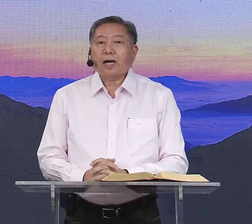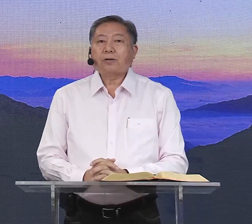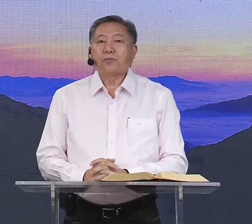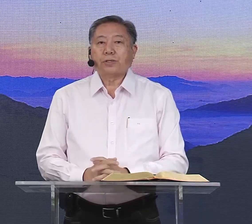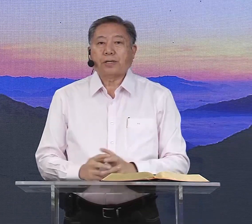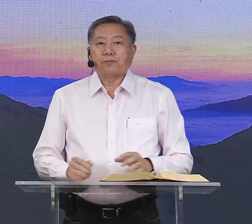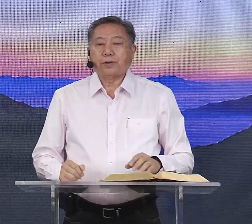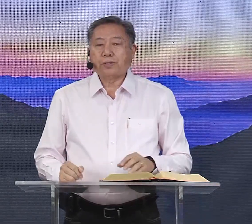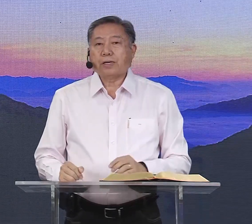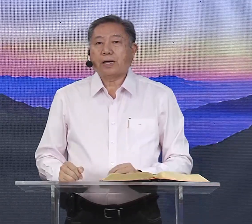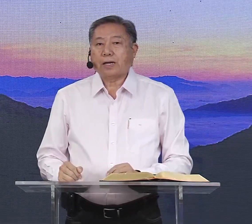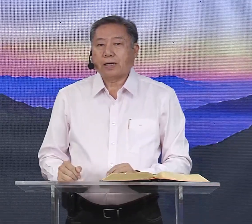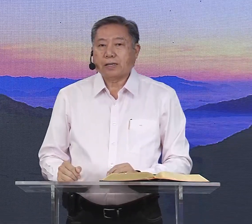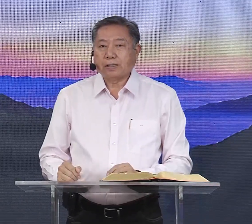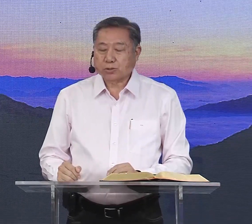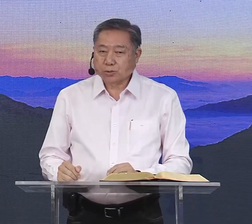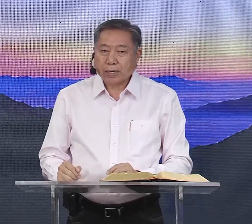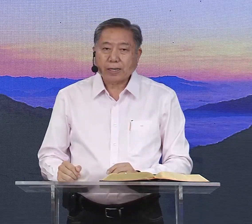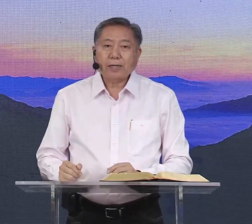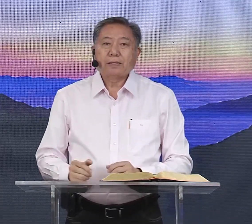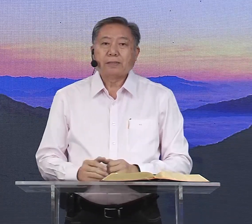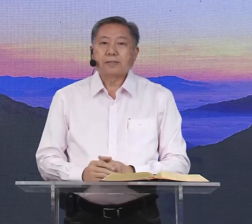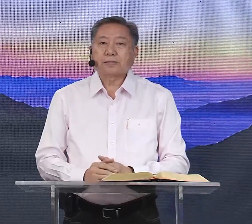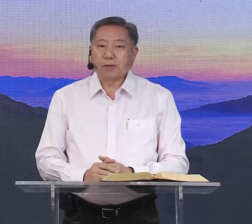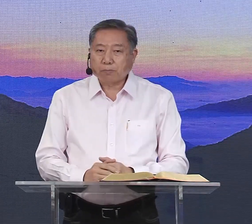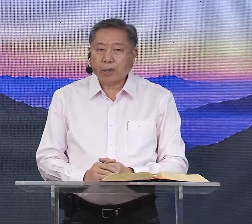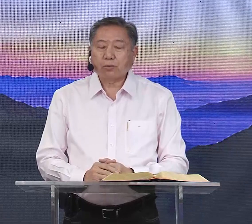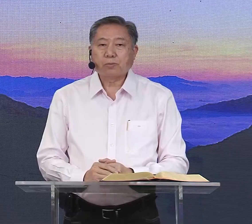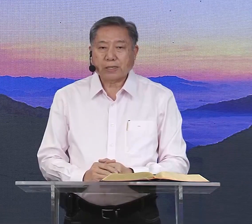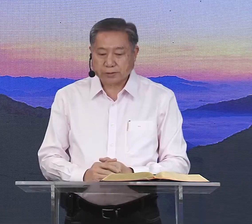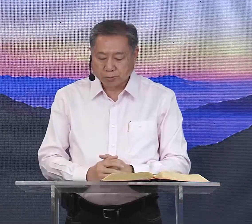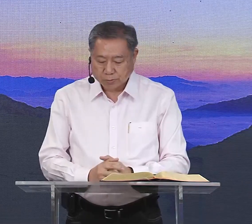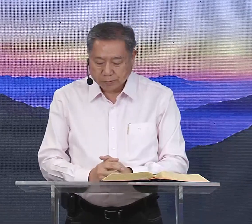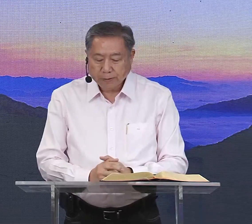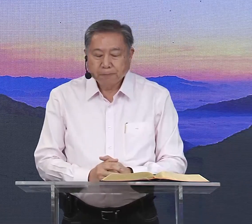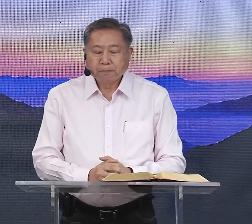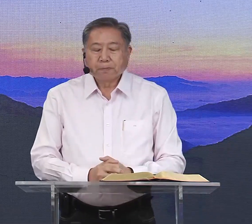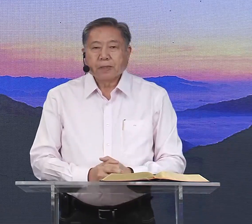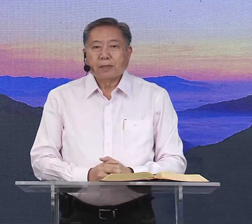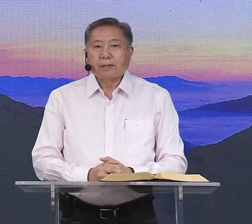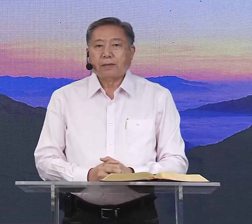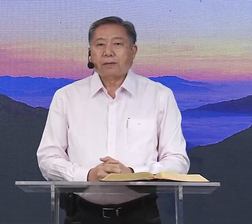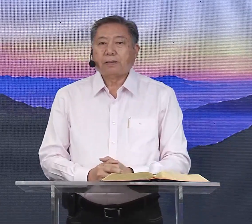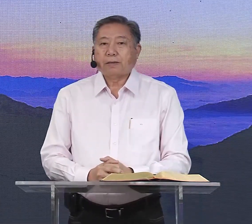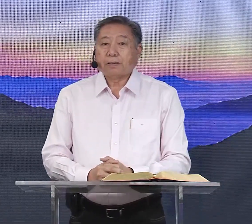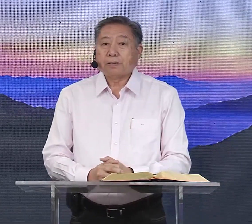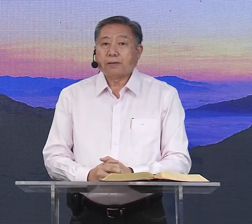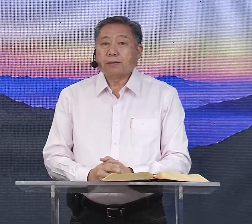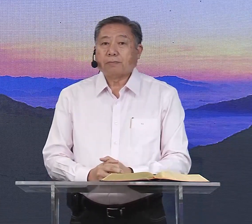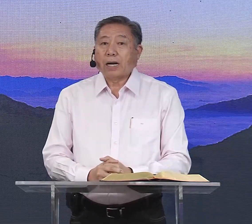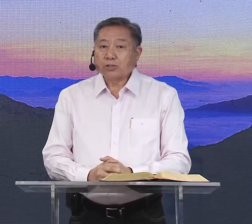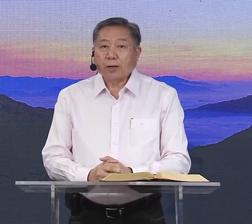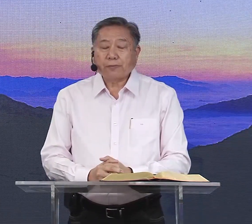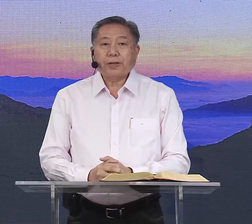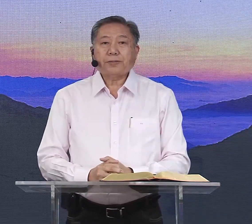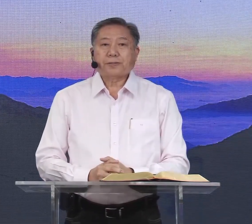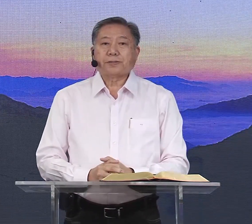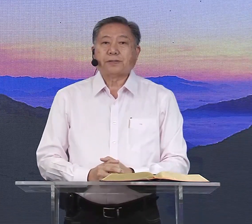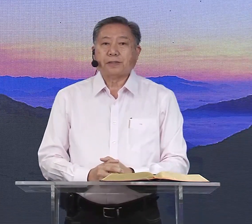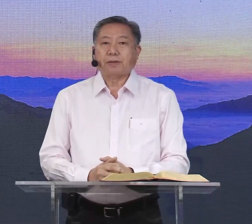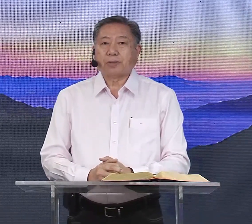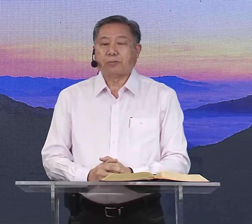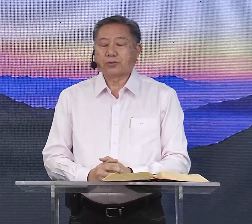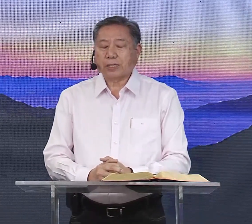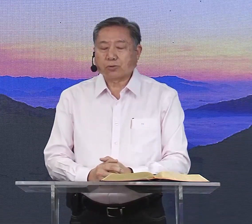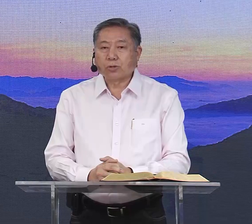Estância Árvore da Vida, em Sumaré, São Paulo, Brasil. E, mais uma